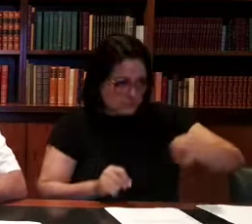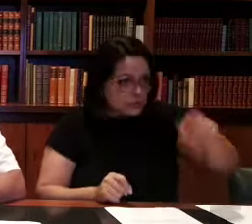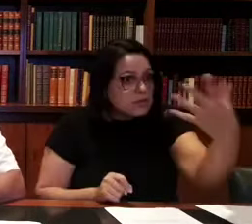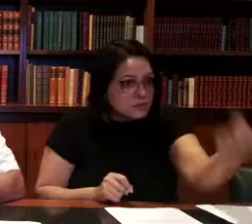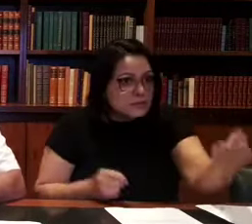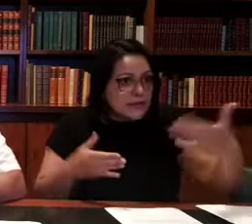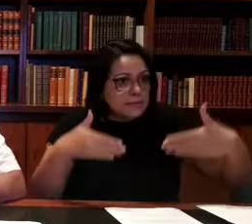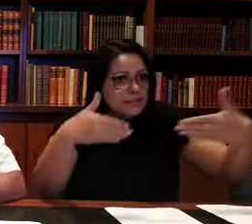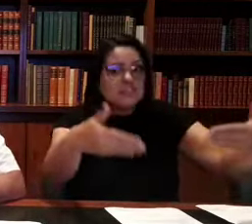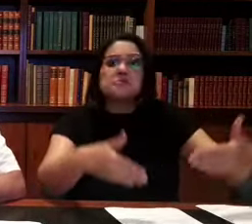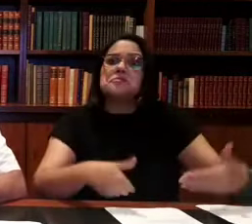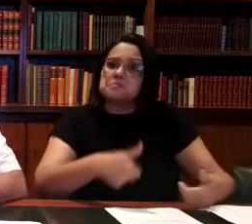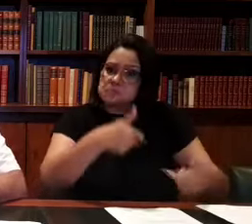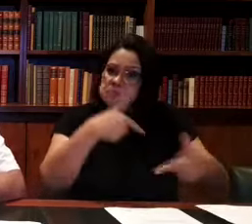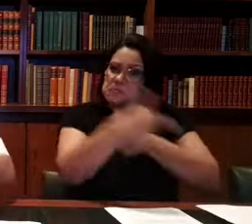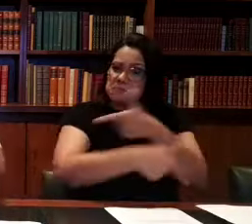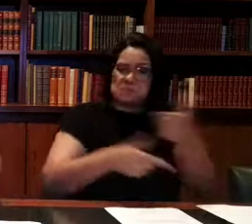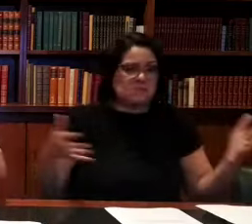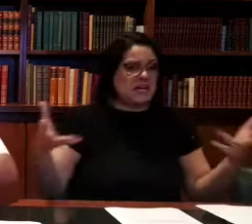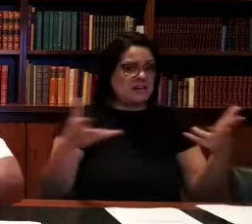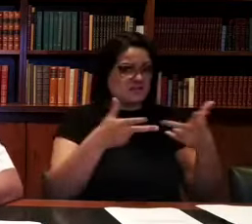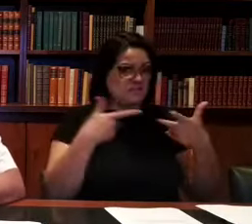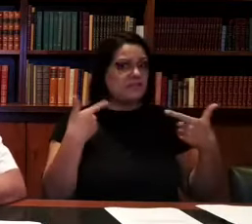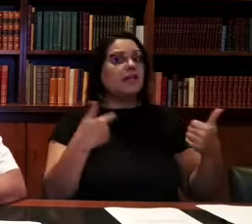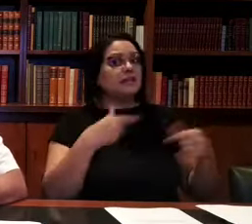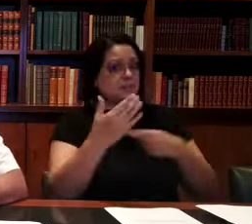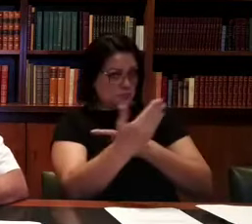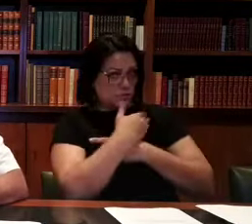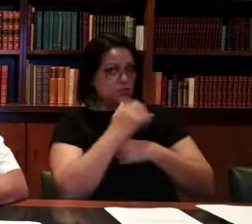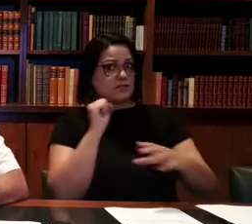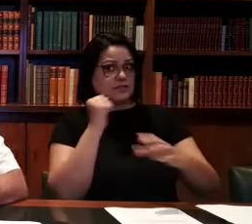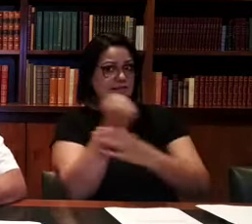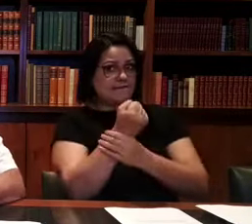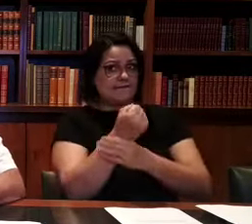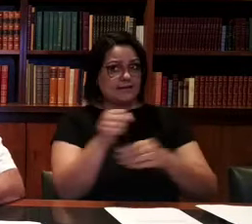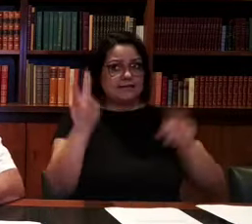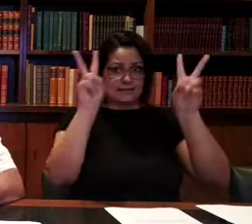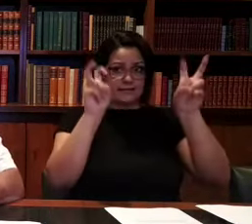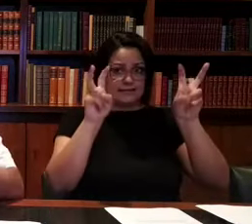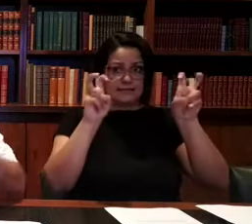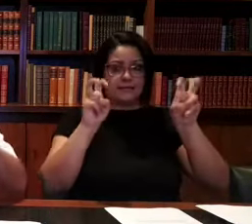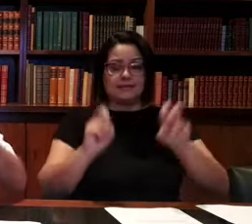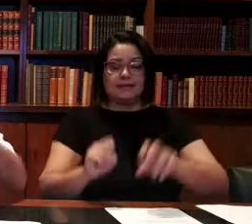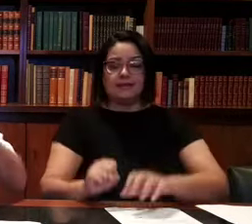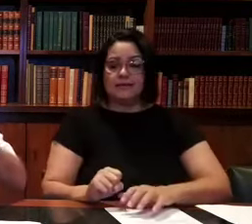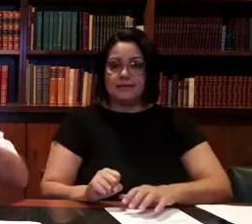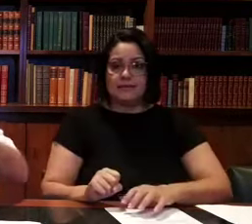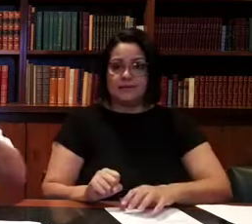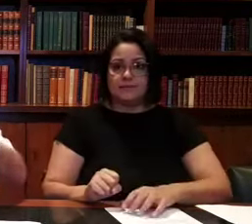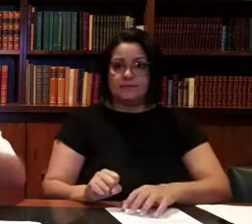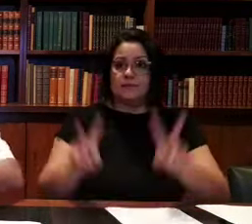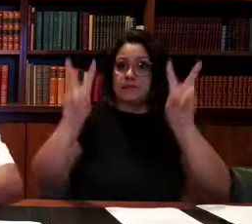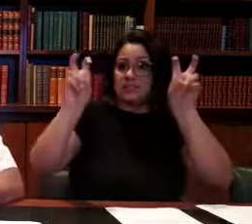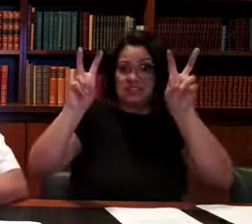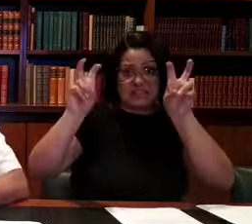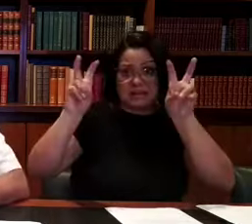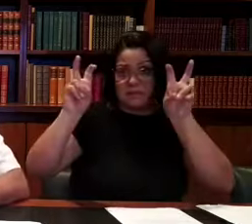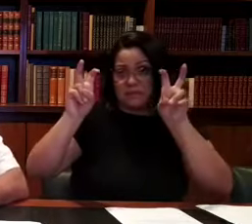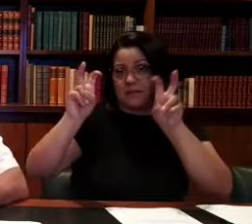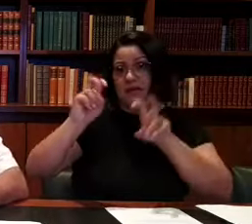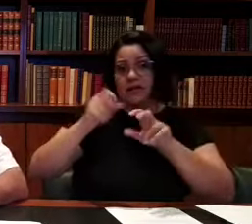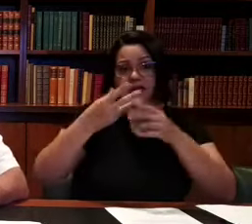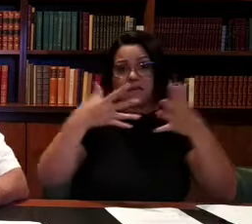está dando muito certo que eu sou excepcional tá fazendo a minha defesa no caso aí dá impulso das suposta interferência